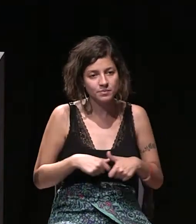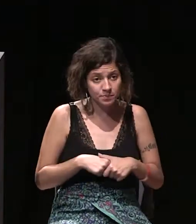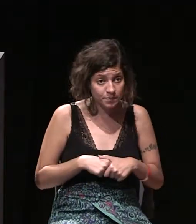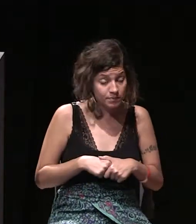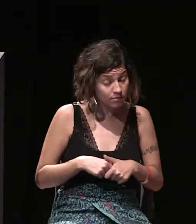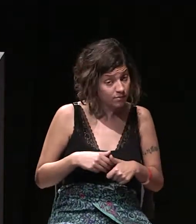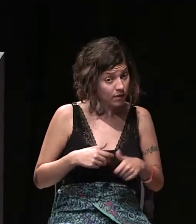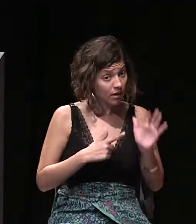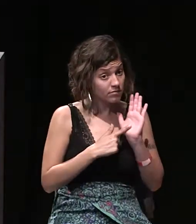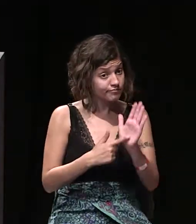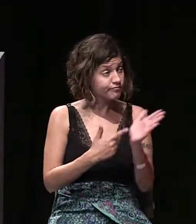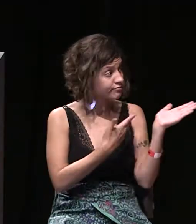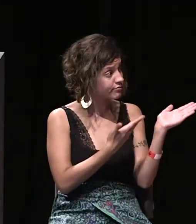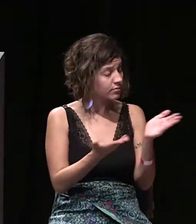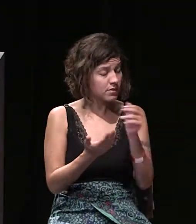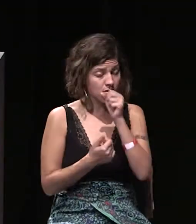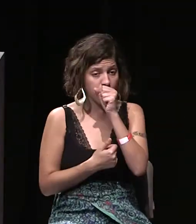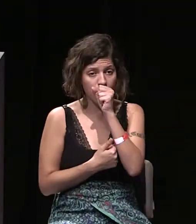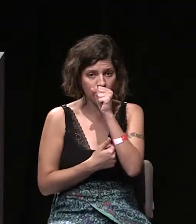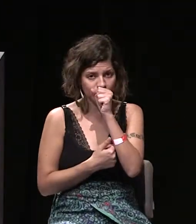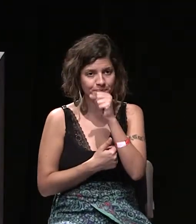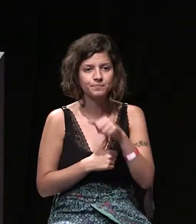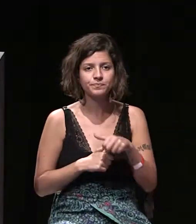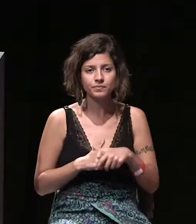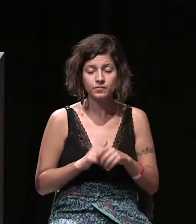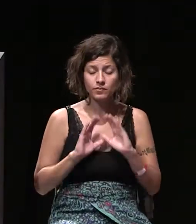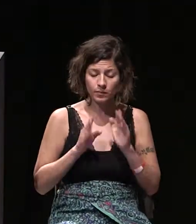minha apresentação vai focar...